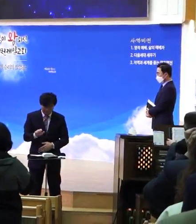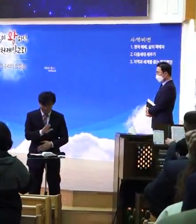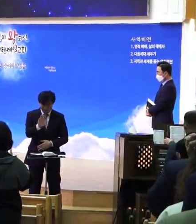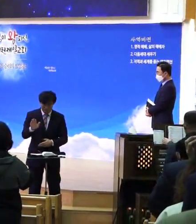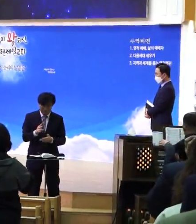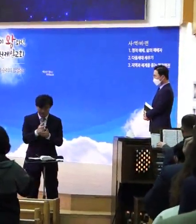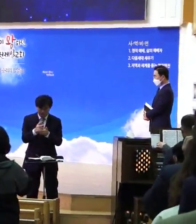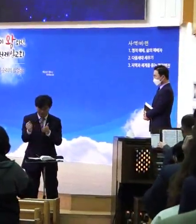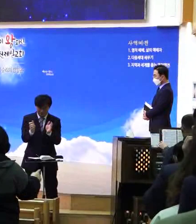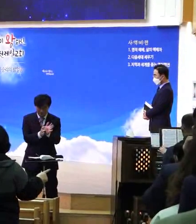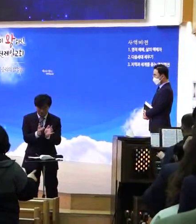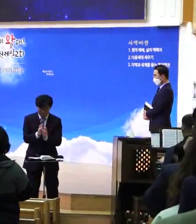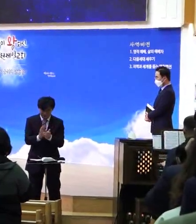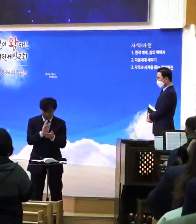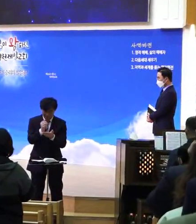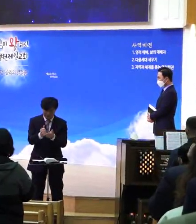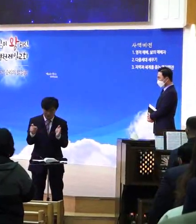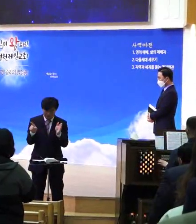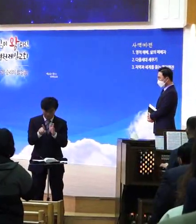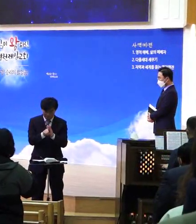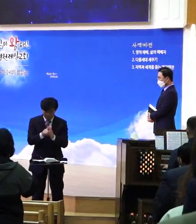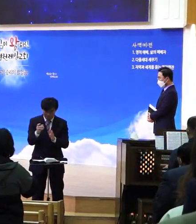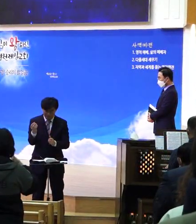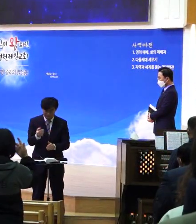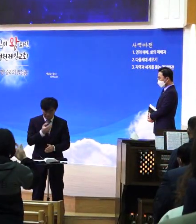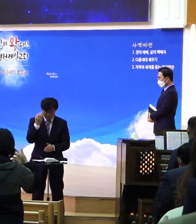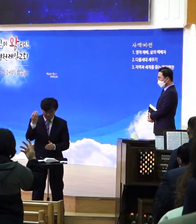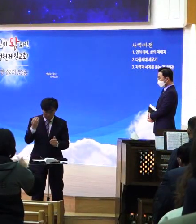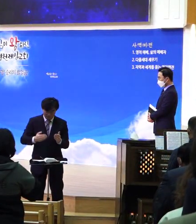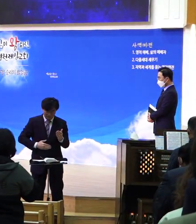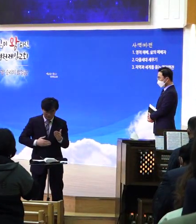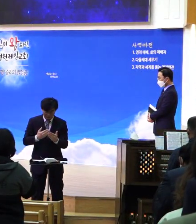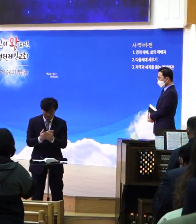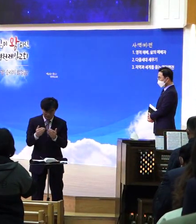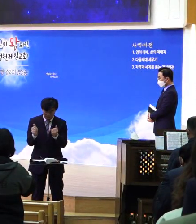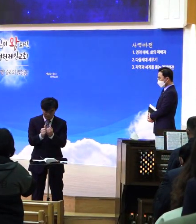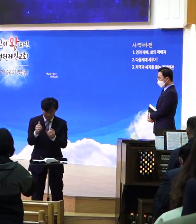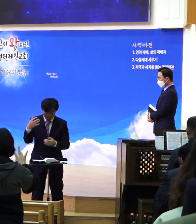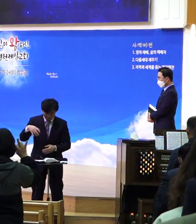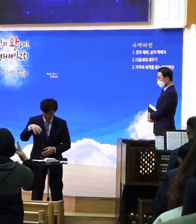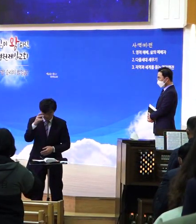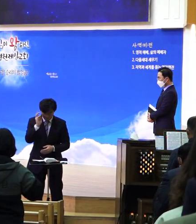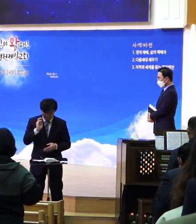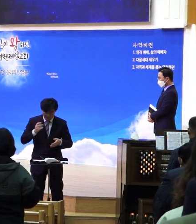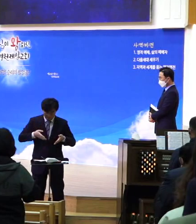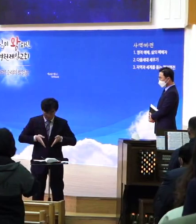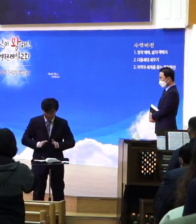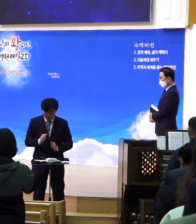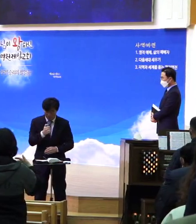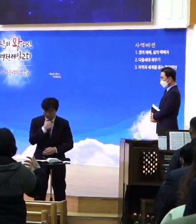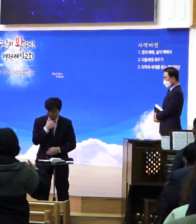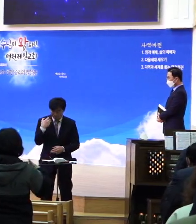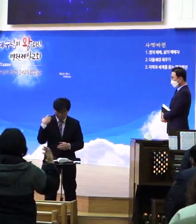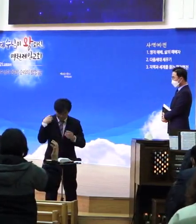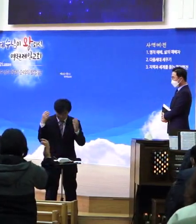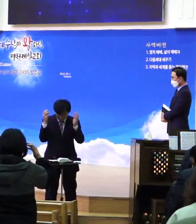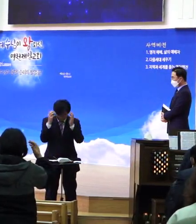주 예수 그리스도를 믿습니다. 그는 성령으로 잉태되어 동정녀 마리아에게서